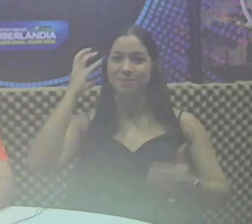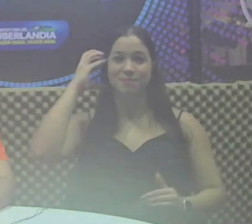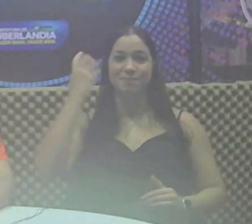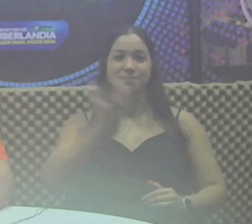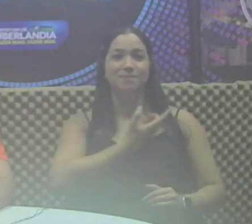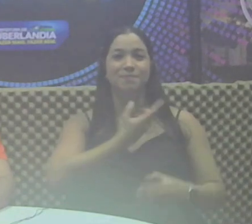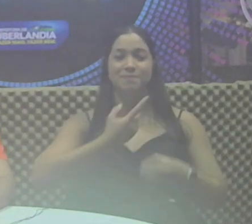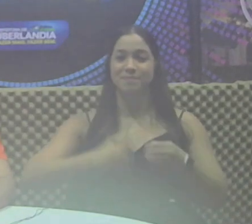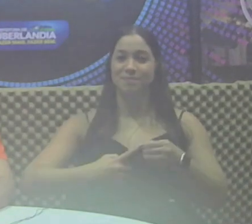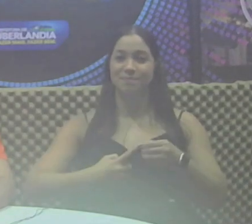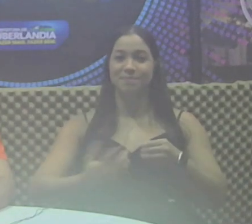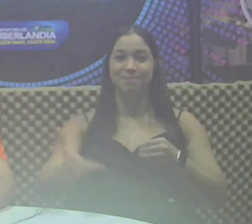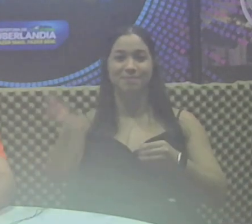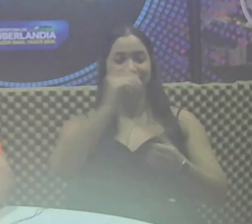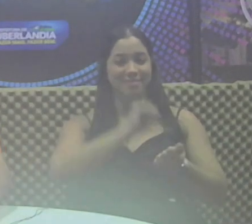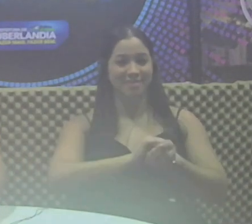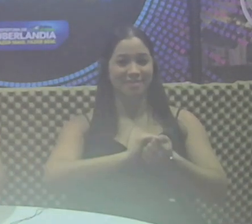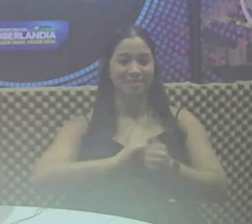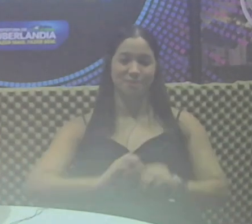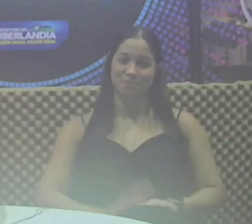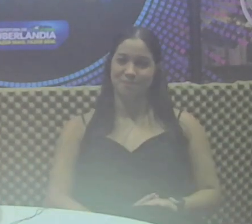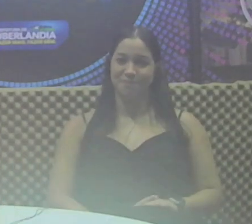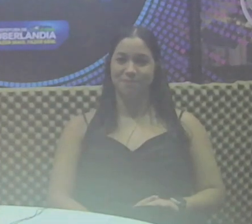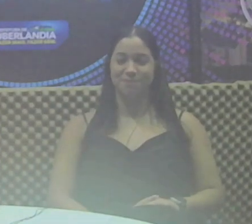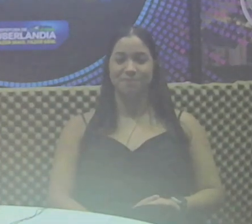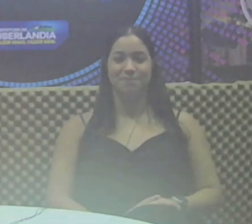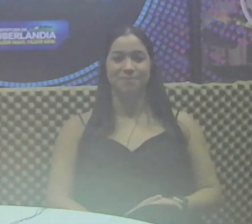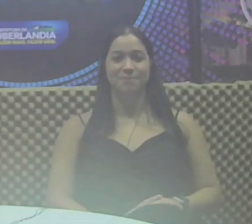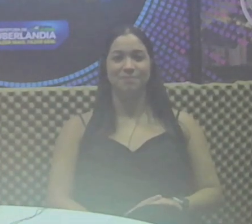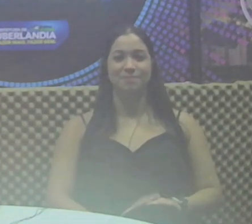Rádio Nossa Cidade. Vem com a gente!